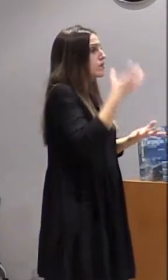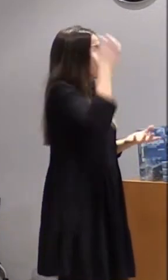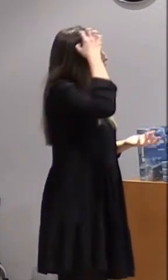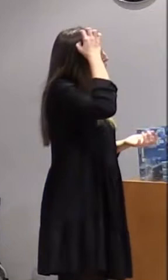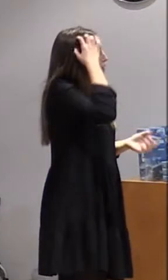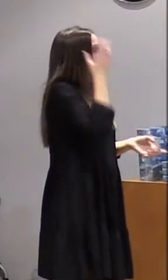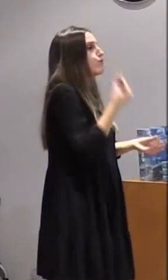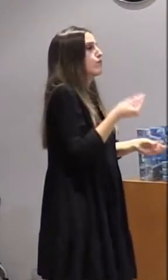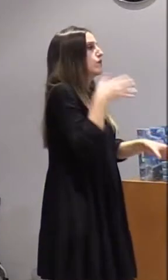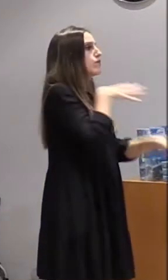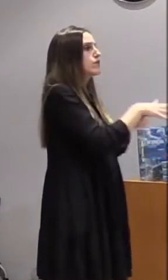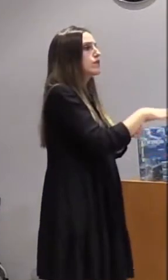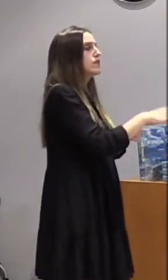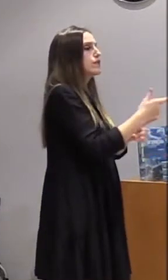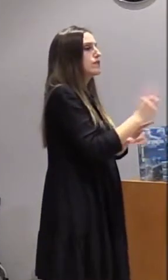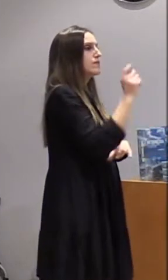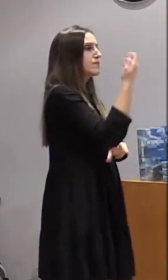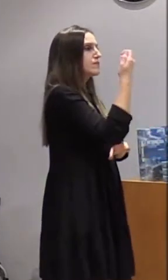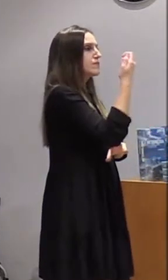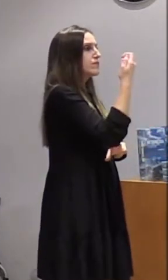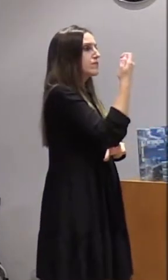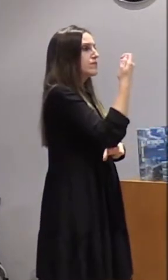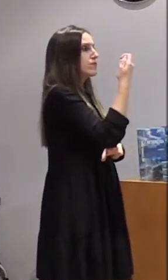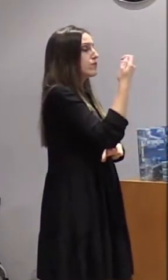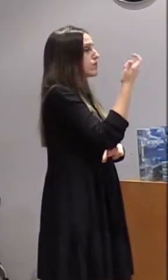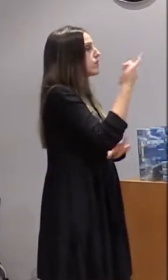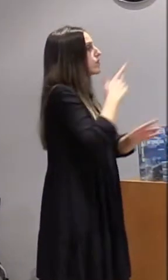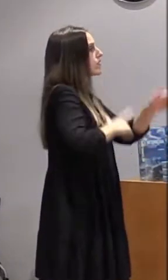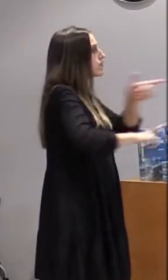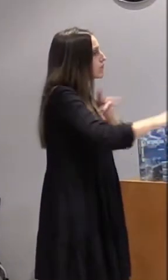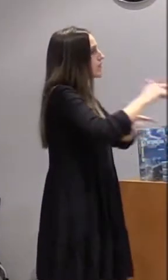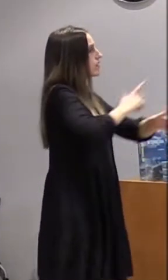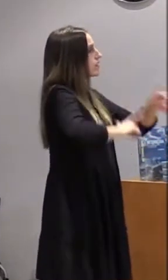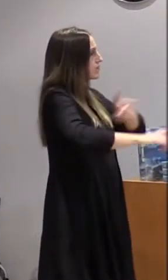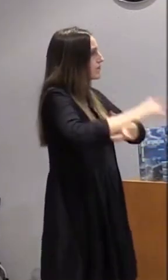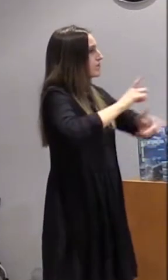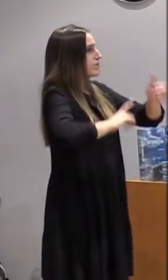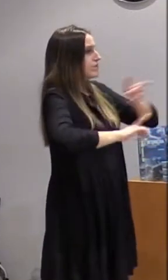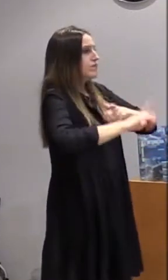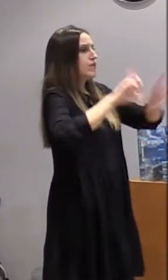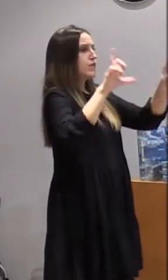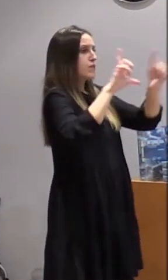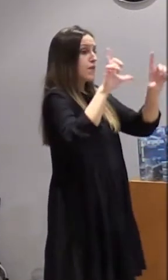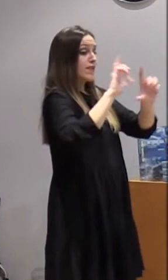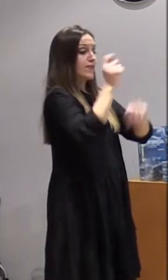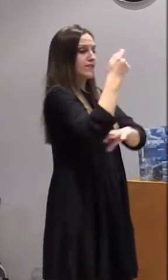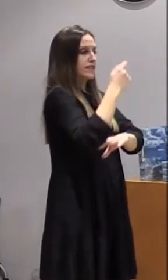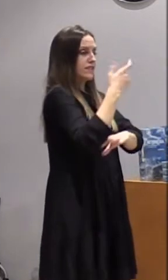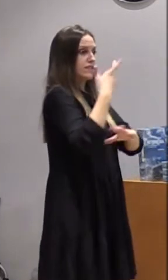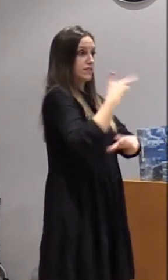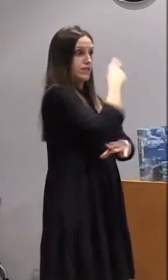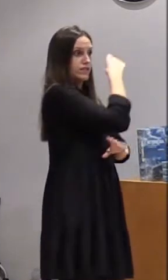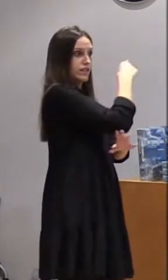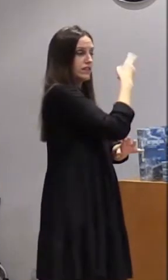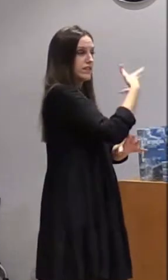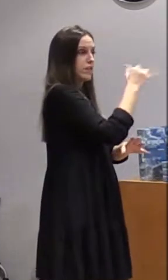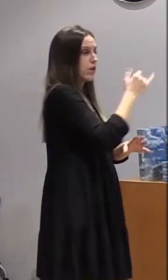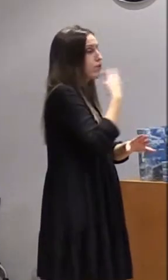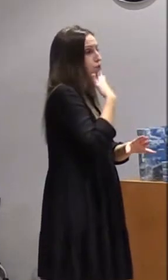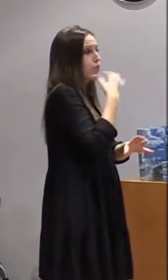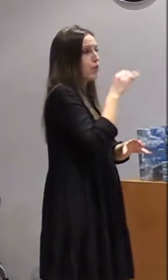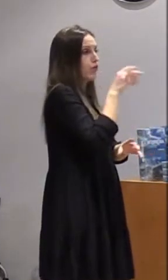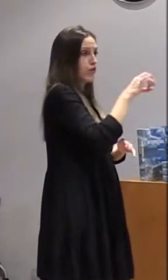en la época y consiguió que en distintos viajes le fueran trayendo cuadros de Patinir. Y en el Escorial llegó a haber una colección de cerca de una